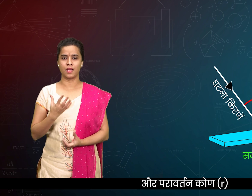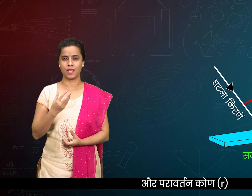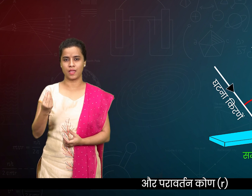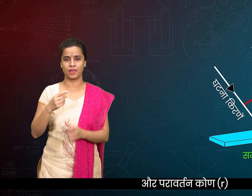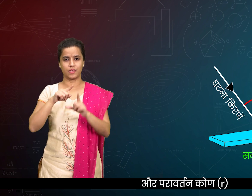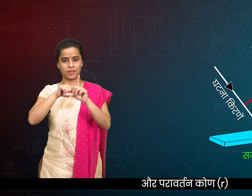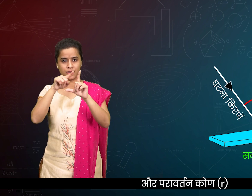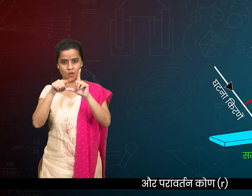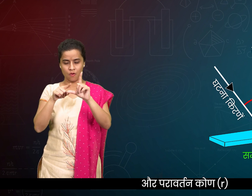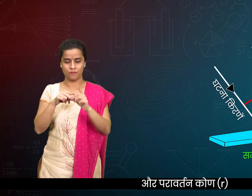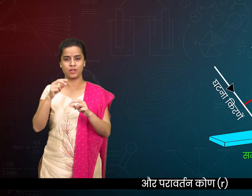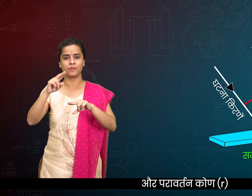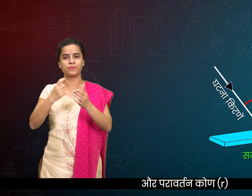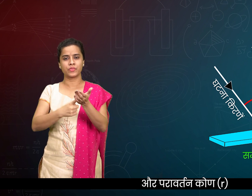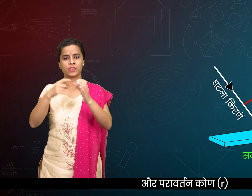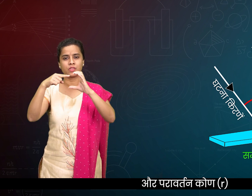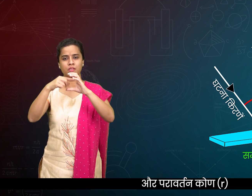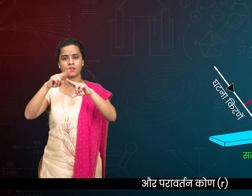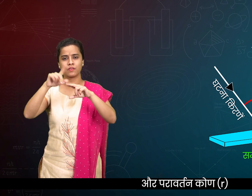और परावर्तन कोण